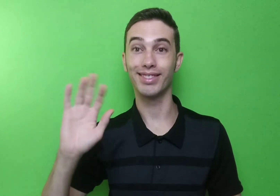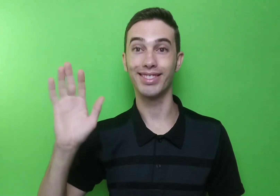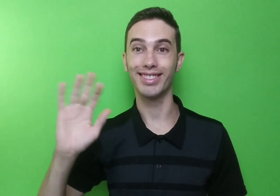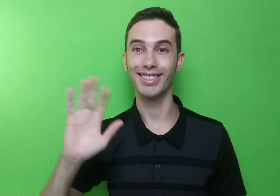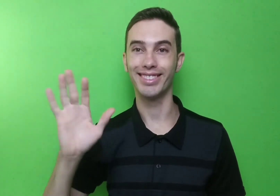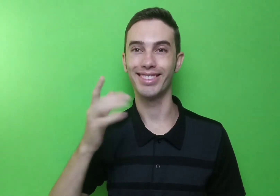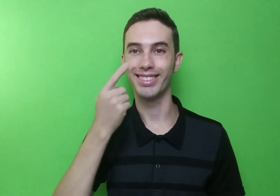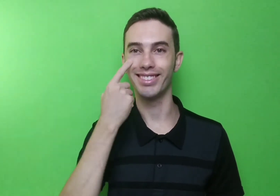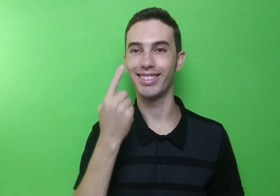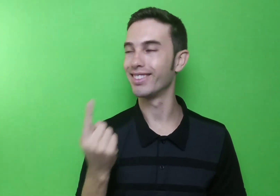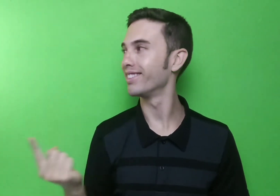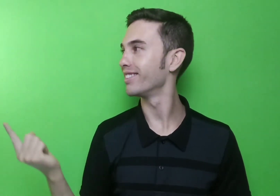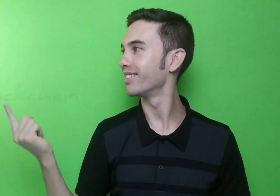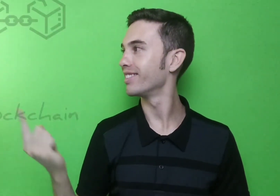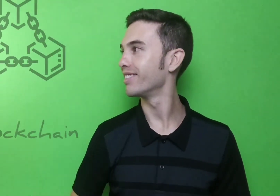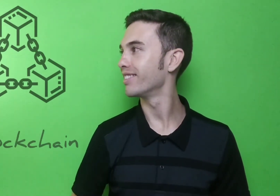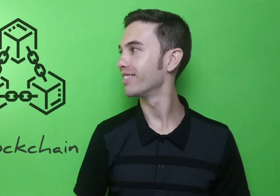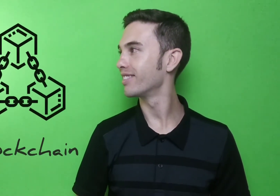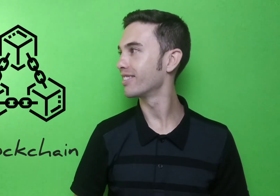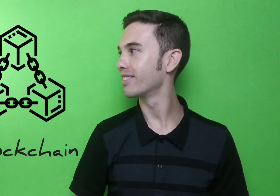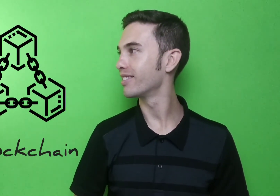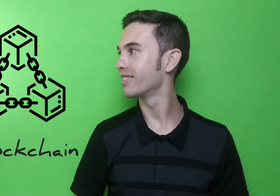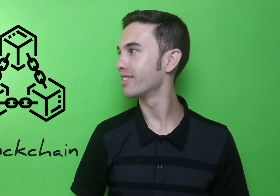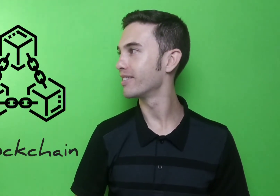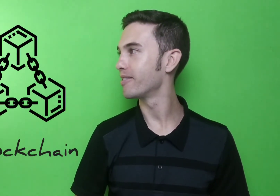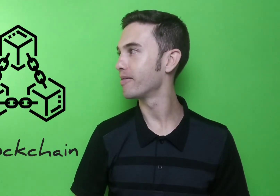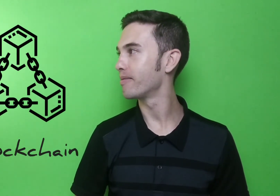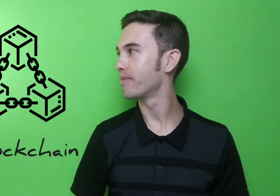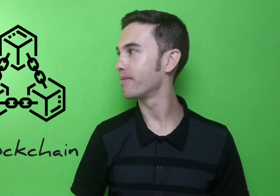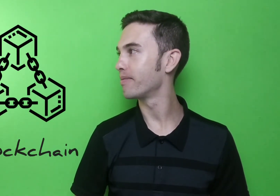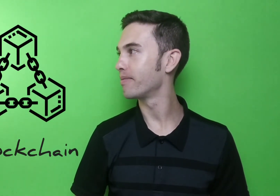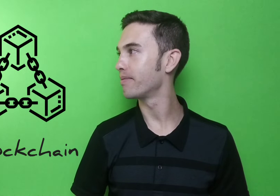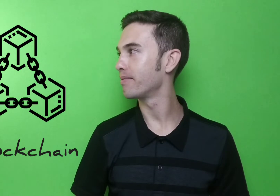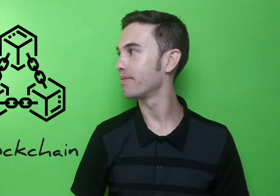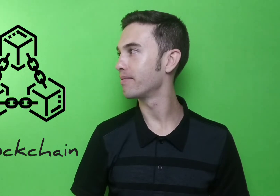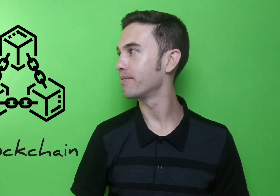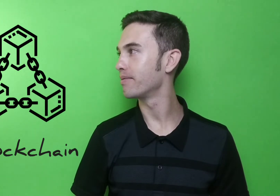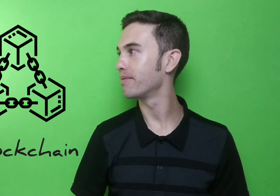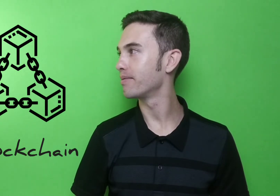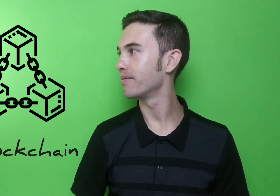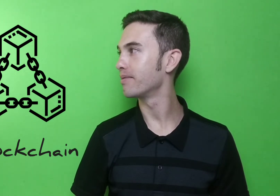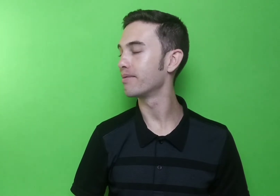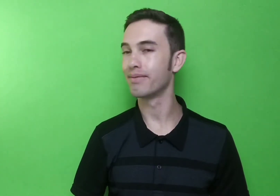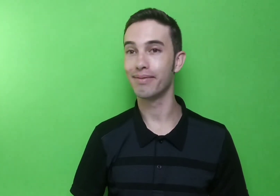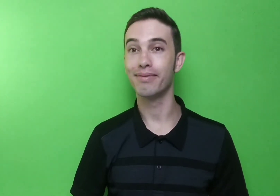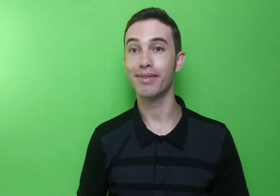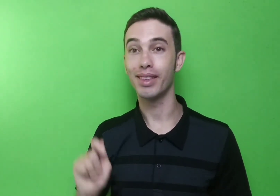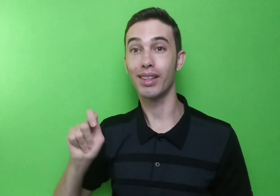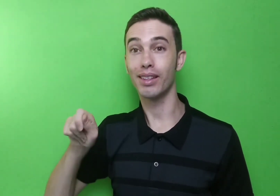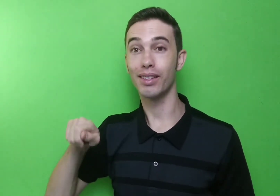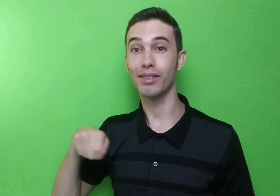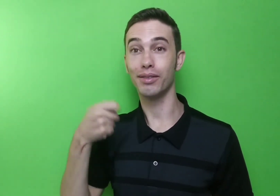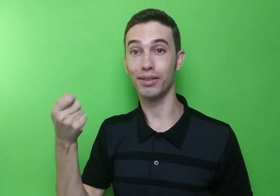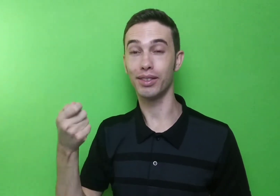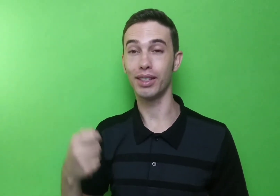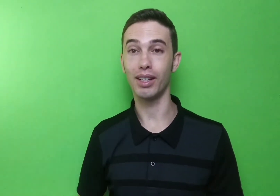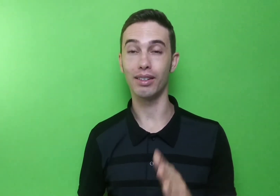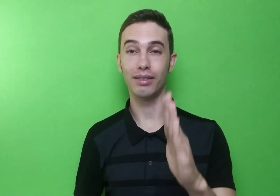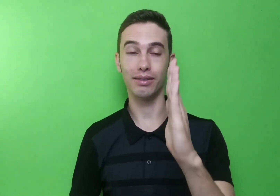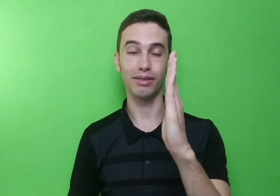Fala pessoal, vejam, blockchain, para fazer o sinal,